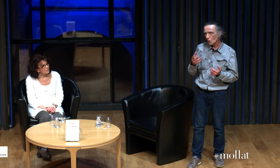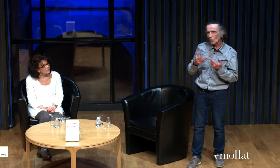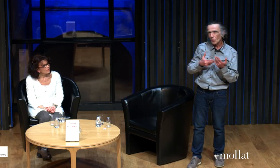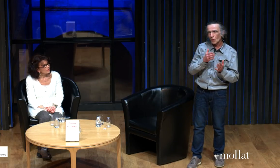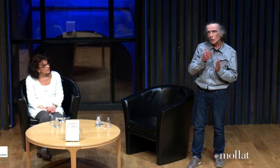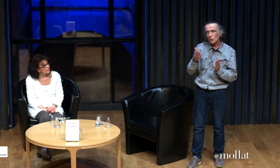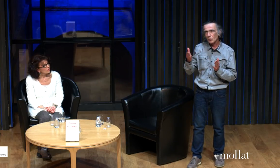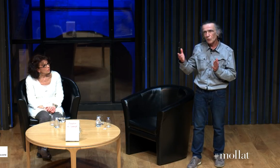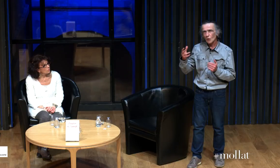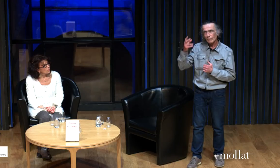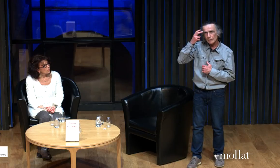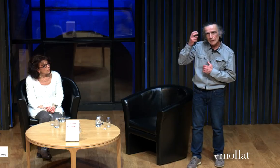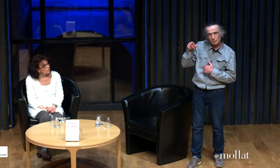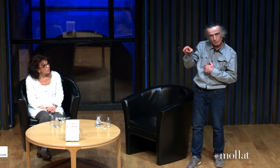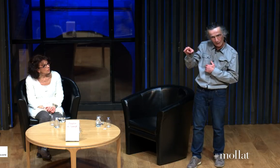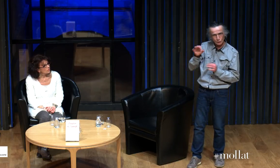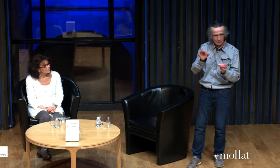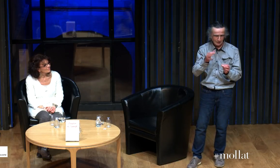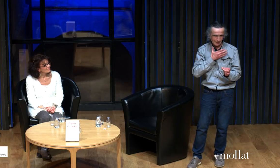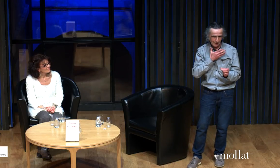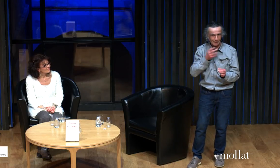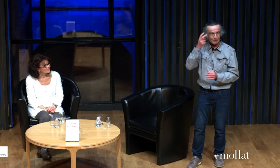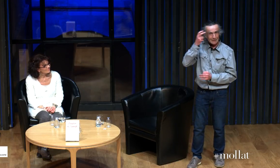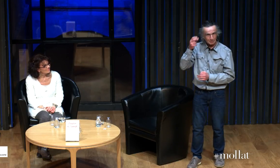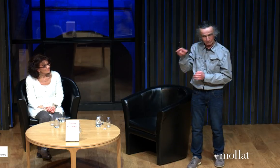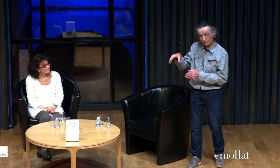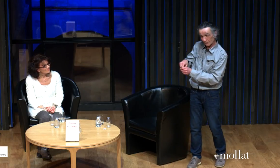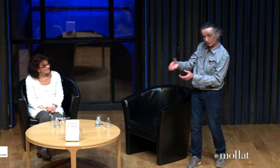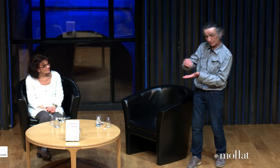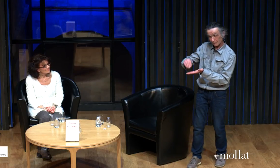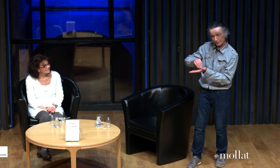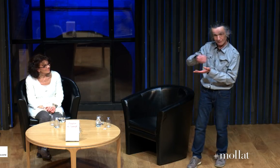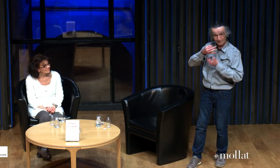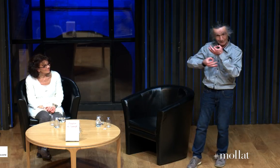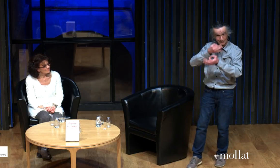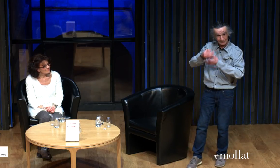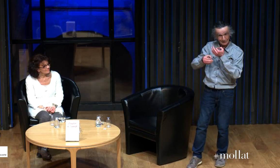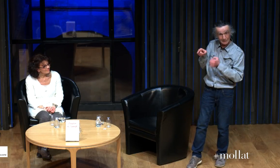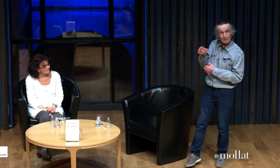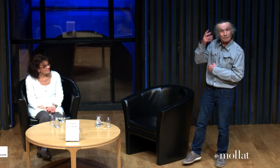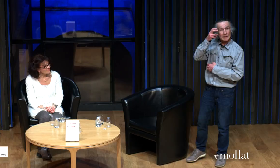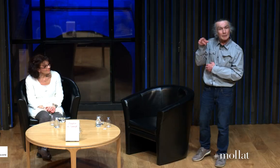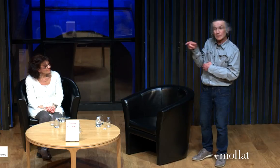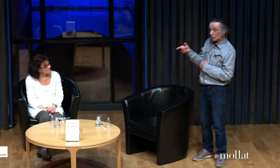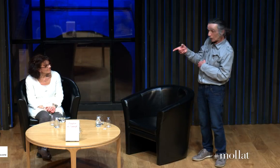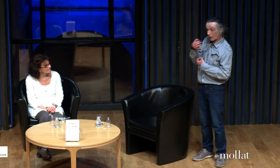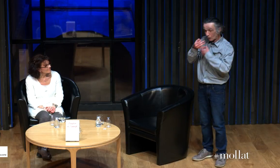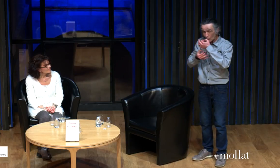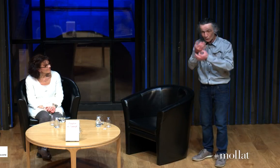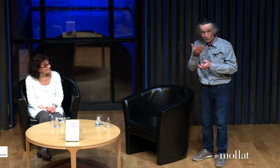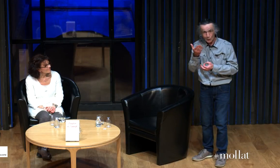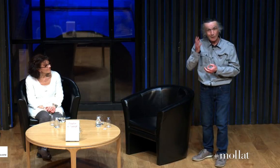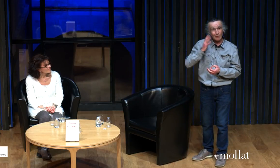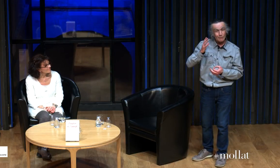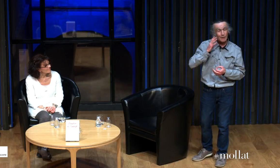Et que le gouvernement s'en saisisse aussi. Philippe aussi. Philippe, c'est donc une personne qui a